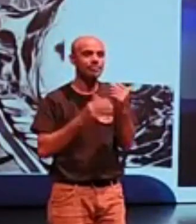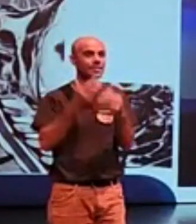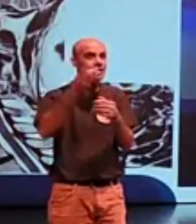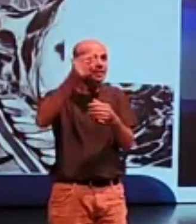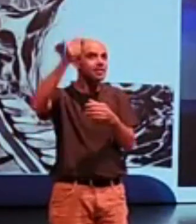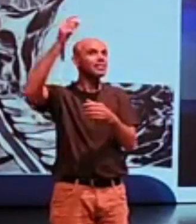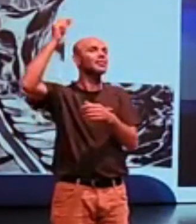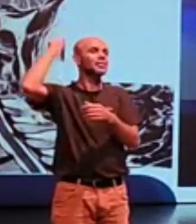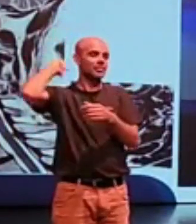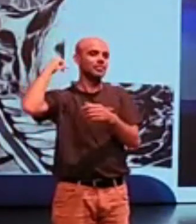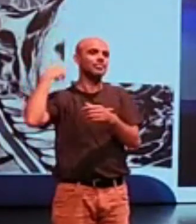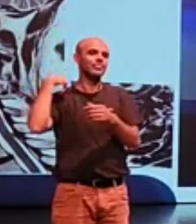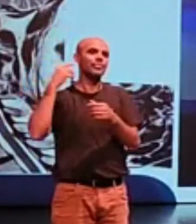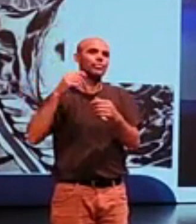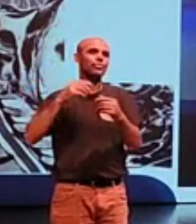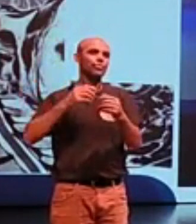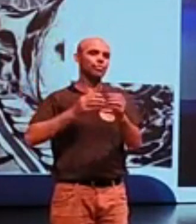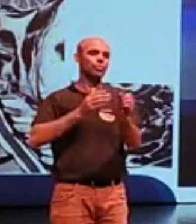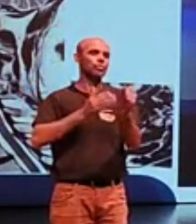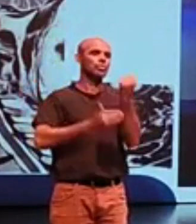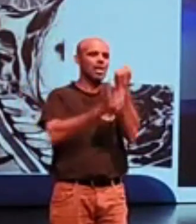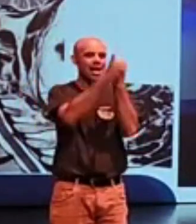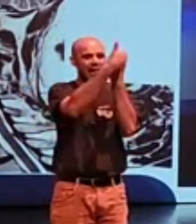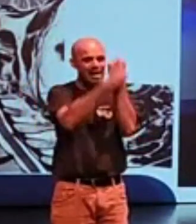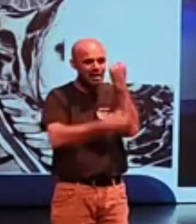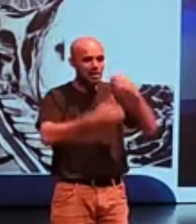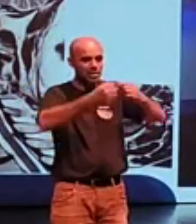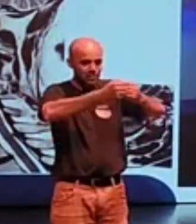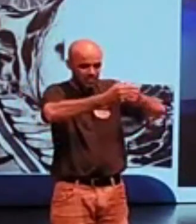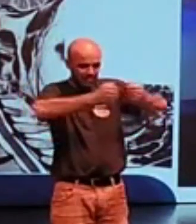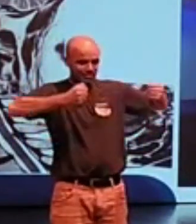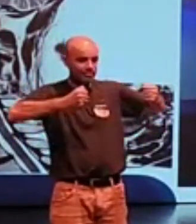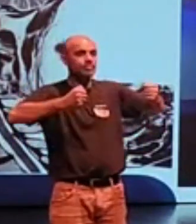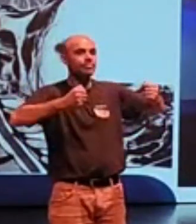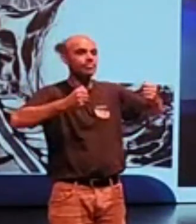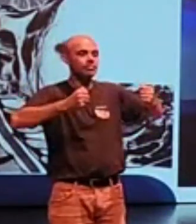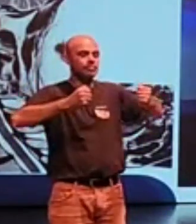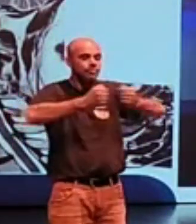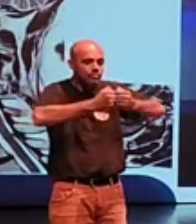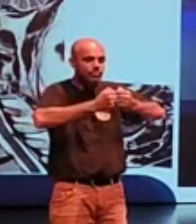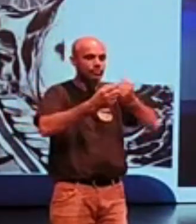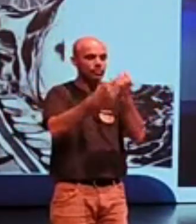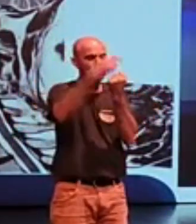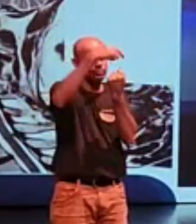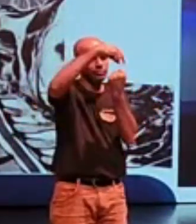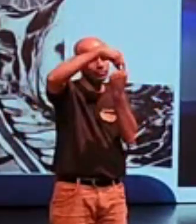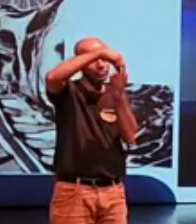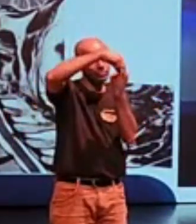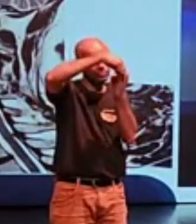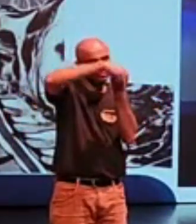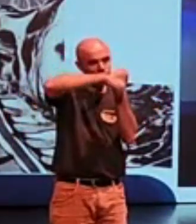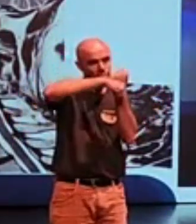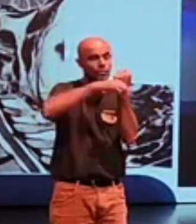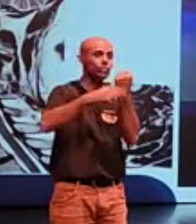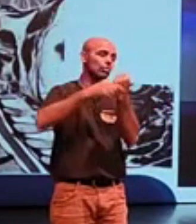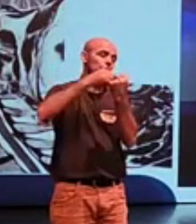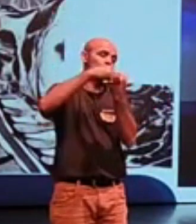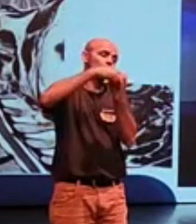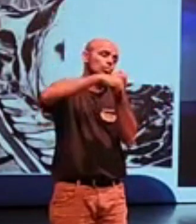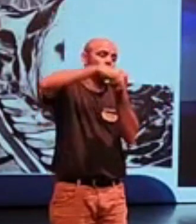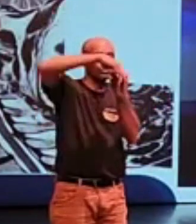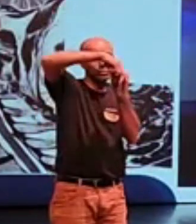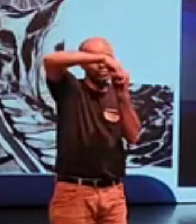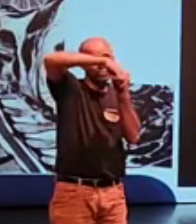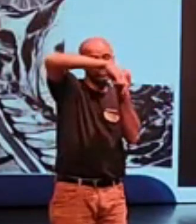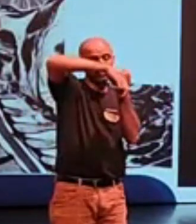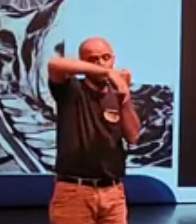fazíamos isso totalmente aberto por trás, ou pequeno, hoje também depois foi evoluindo, tem um tubular, que é um tubinho um pouco maior, e hoje tem um acesso por 7